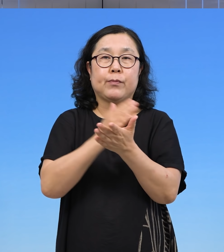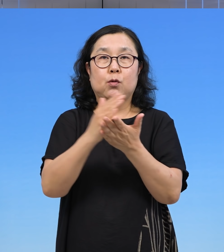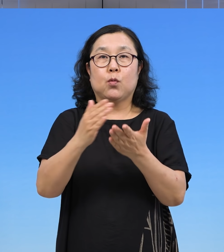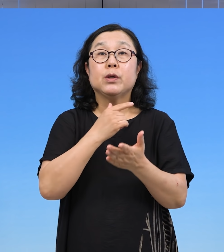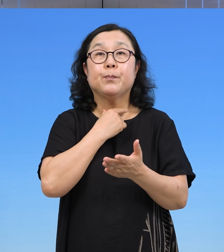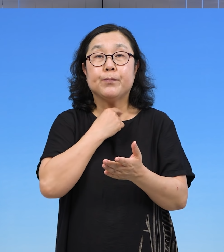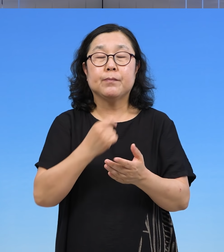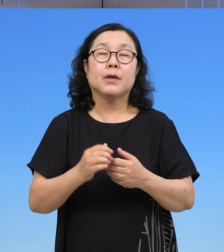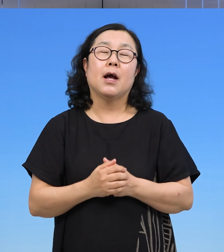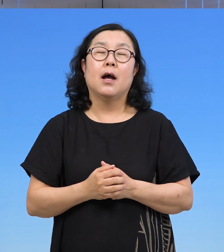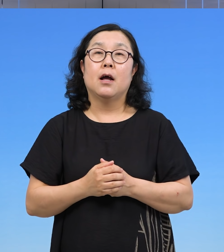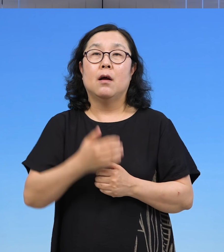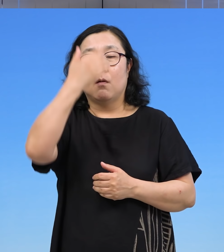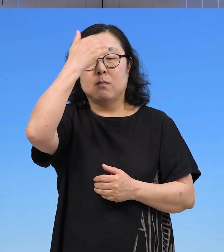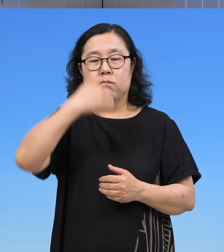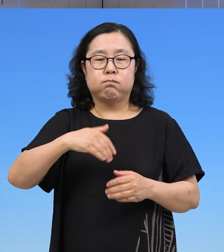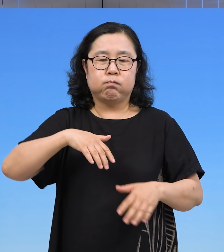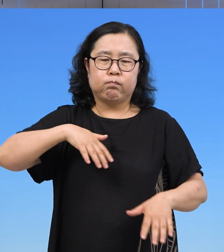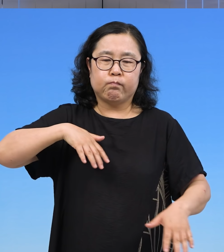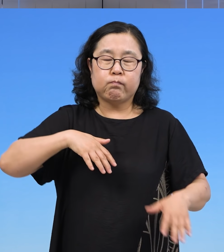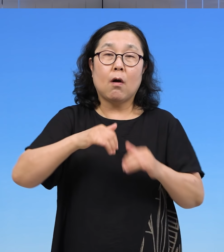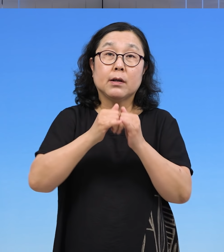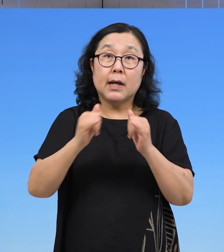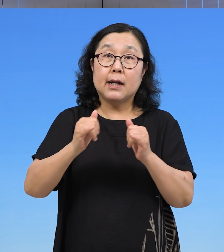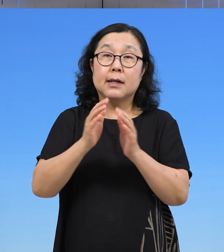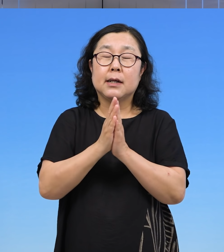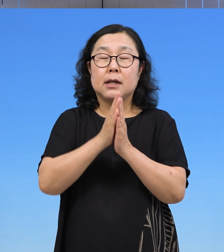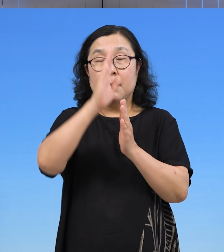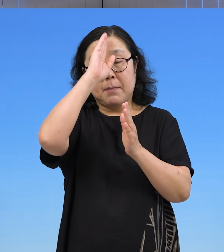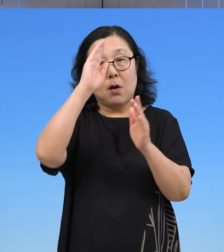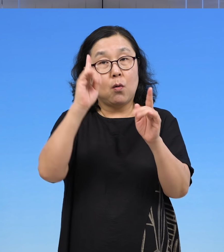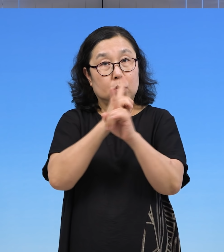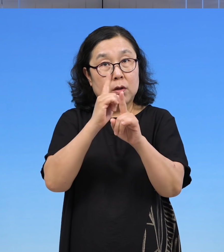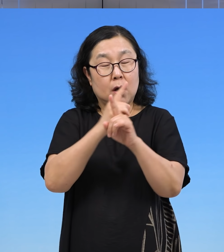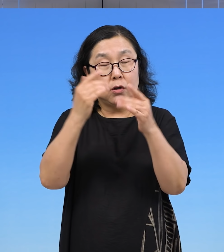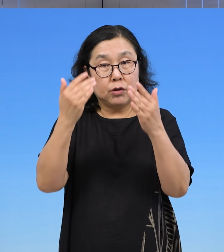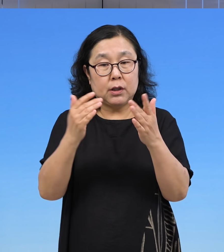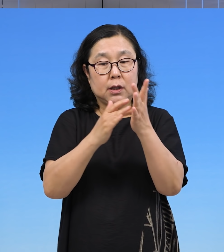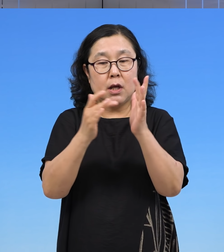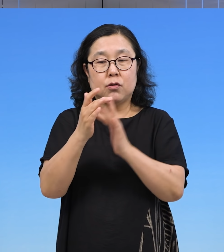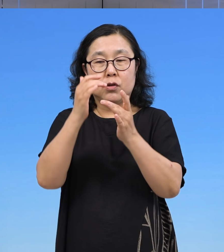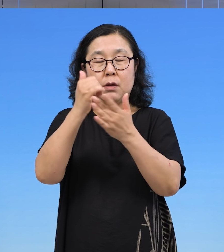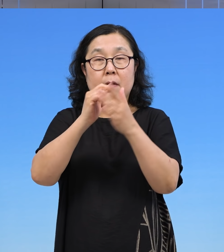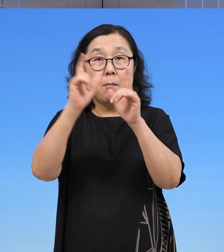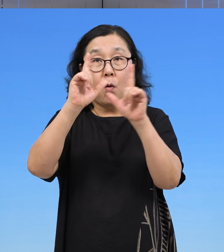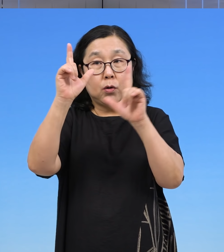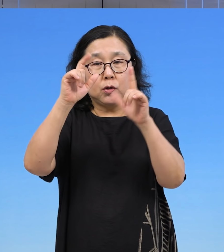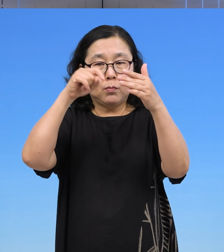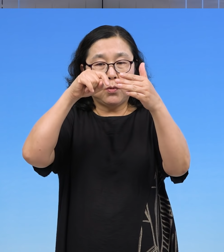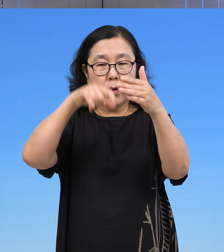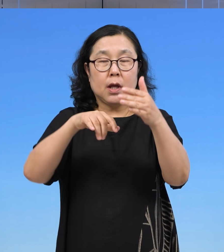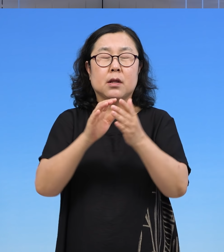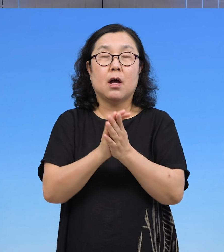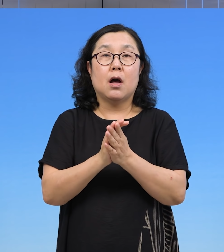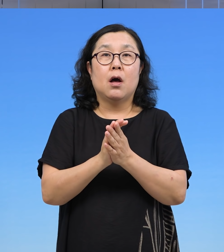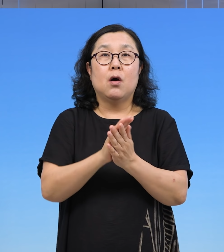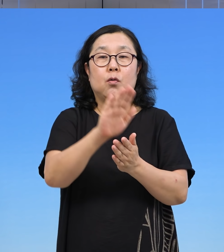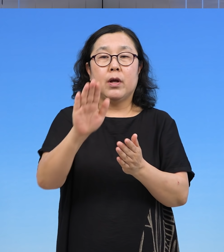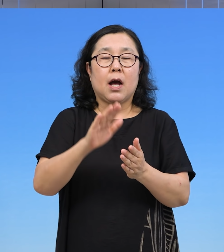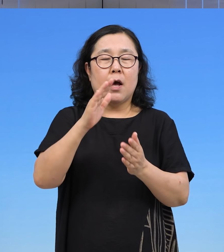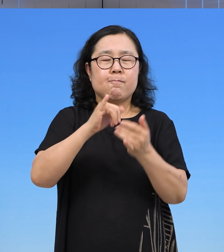싶어서였습니다 이 중풍병자를 고쳐주시는 예수님의 모습에서 저는 두 가지 진짜